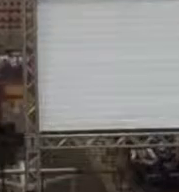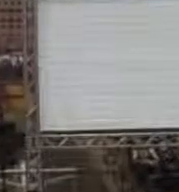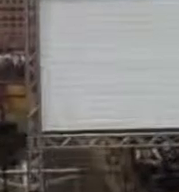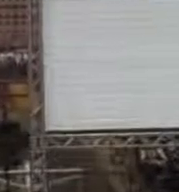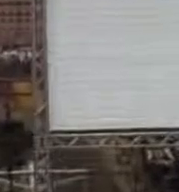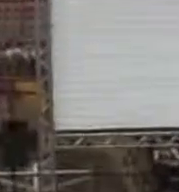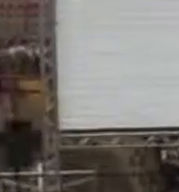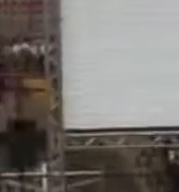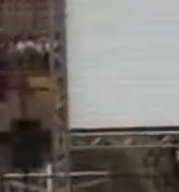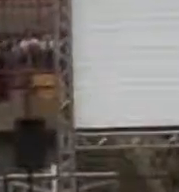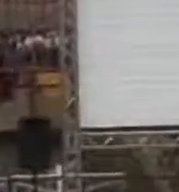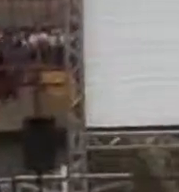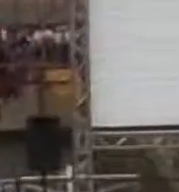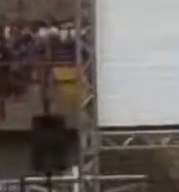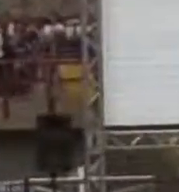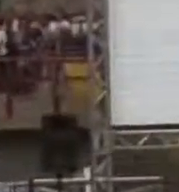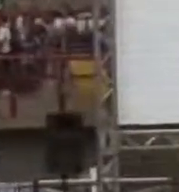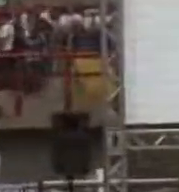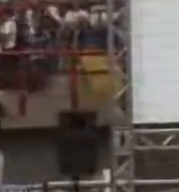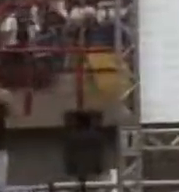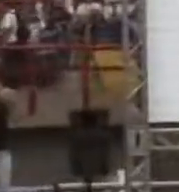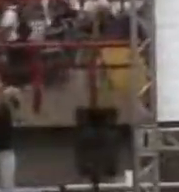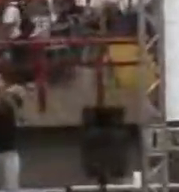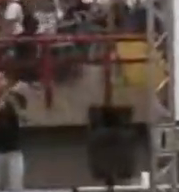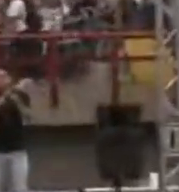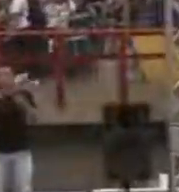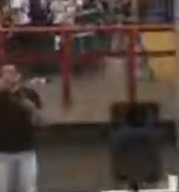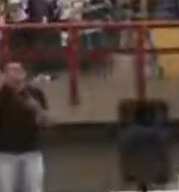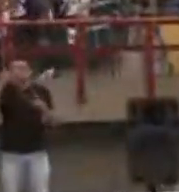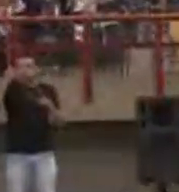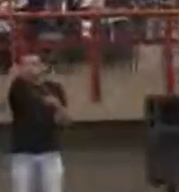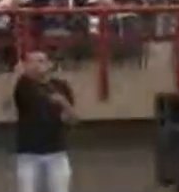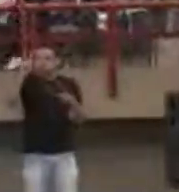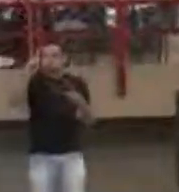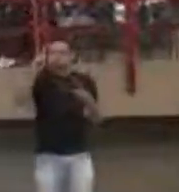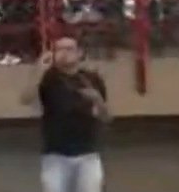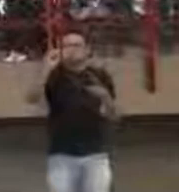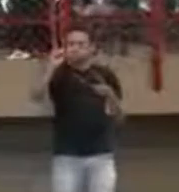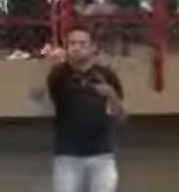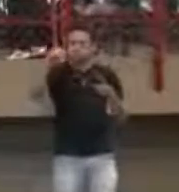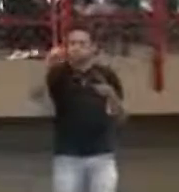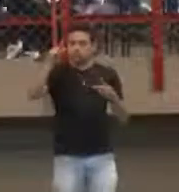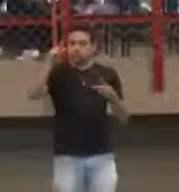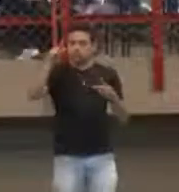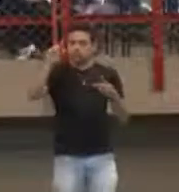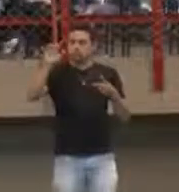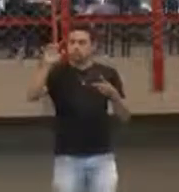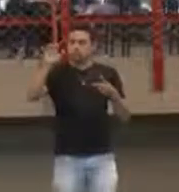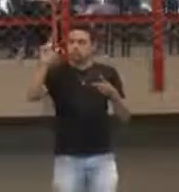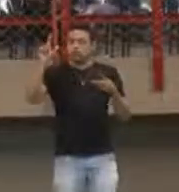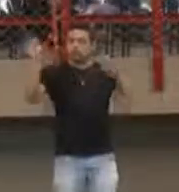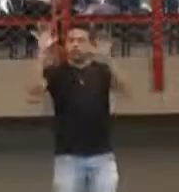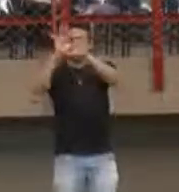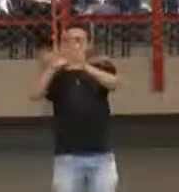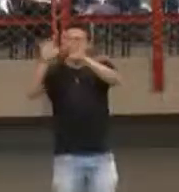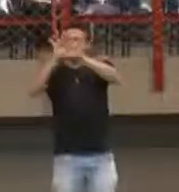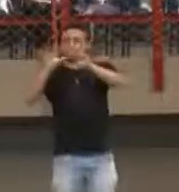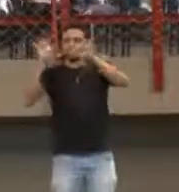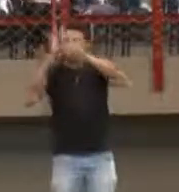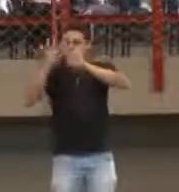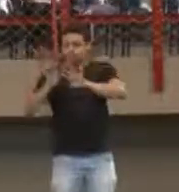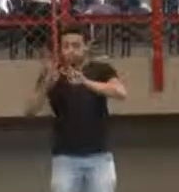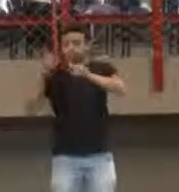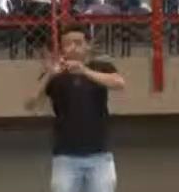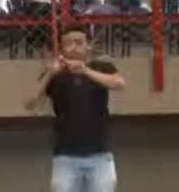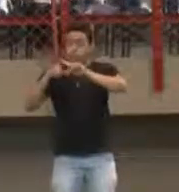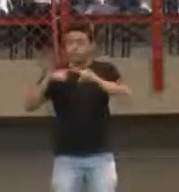fumaça. Fog, que é nevoeiro, neblina. Isso ocorre, o smog fotoquímico, quando você tem um local em